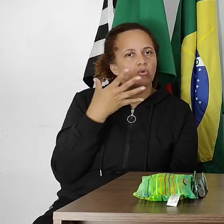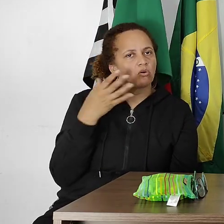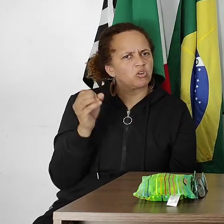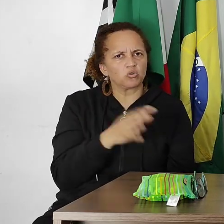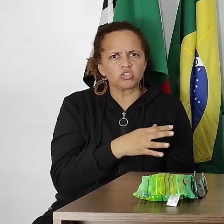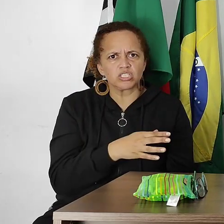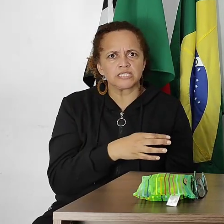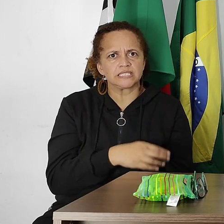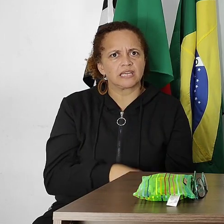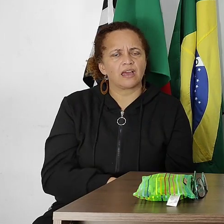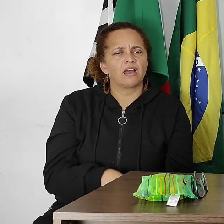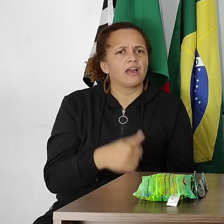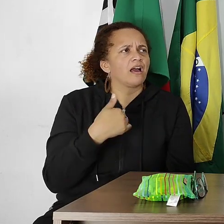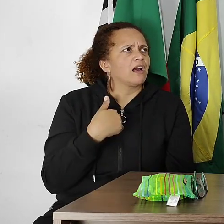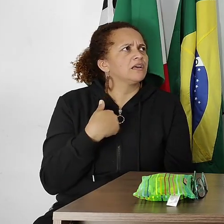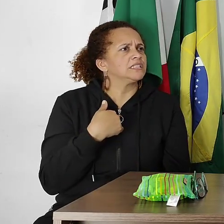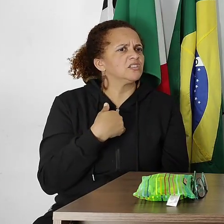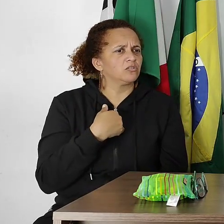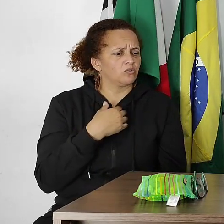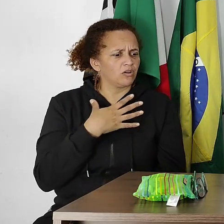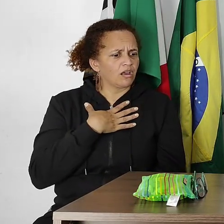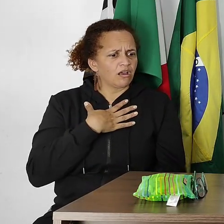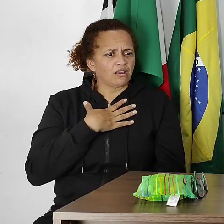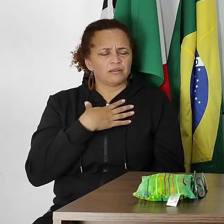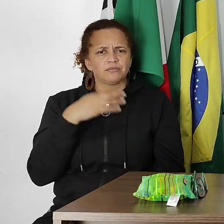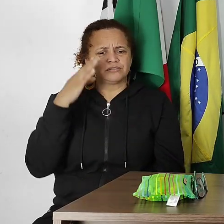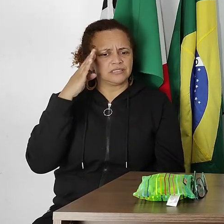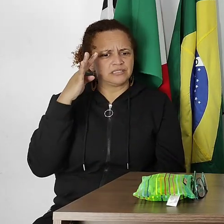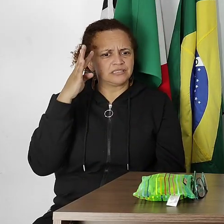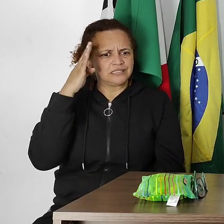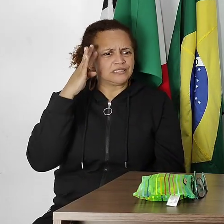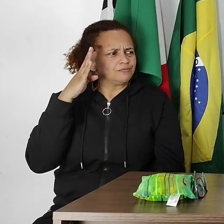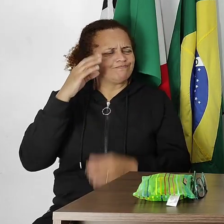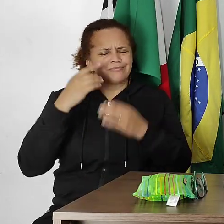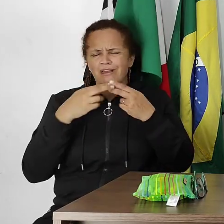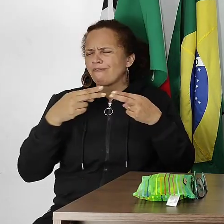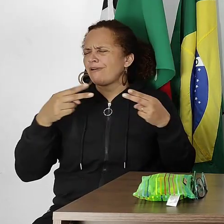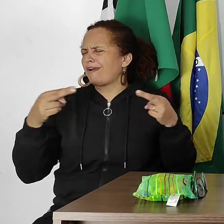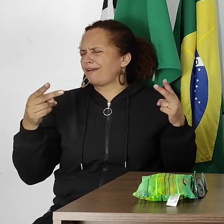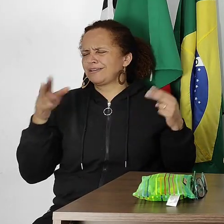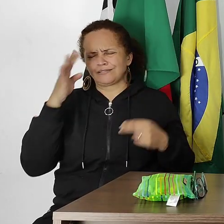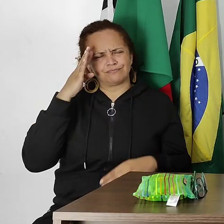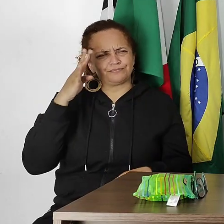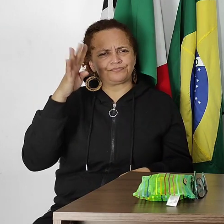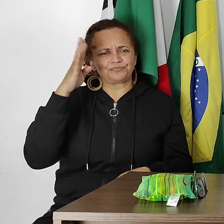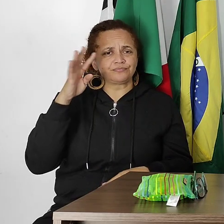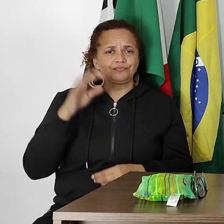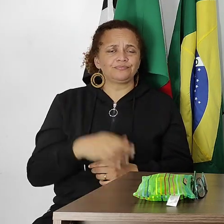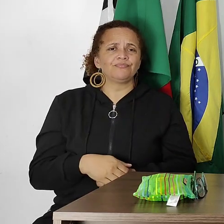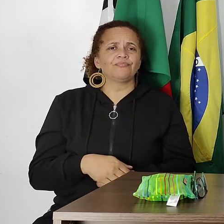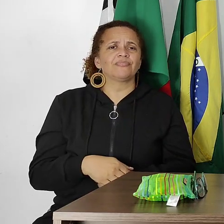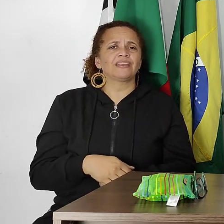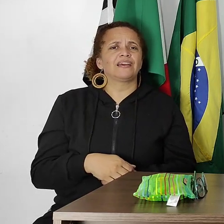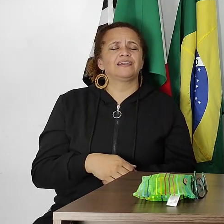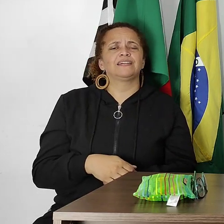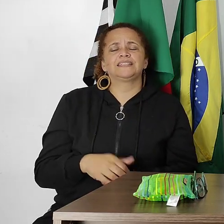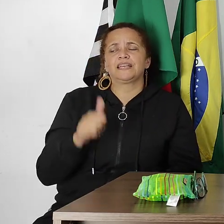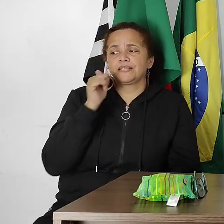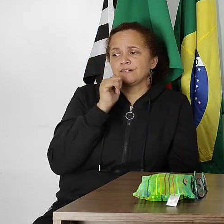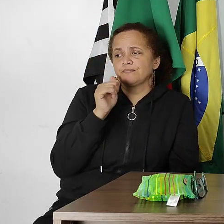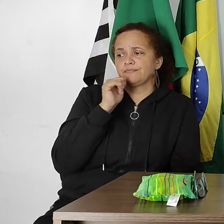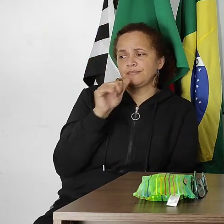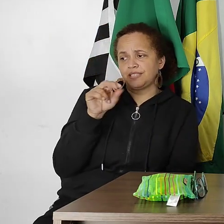o que aconteceu? Sabe, passou 1000 coisas na minha cabeça, mas nunca o que foi contado para mim, né? E aí